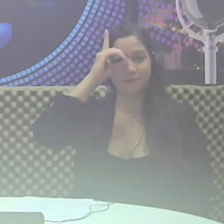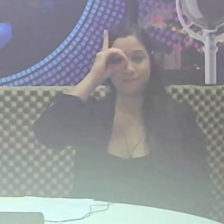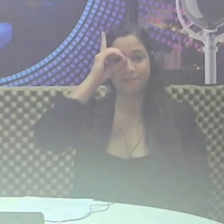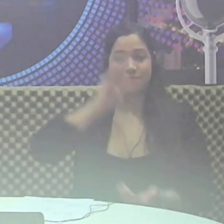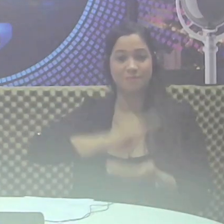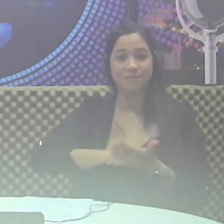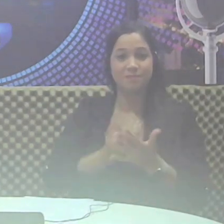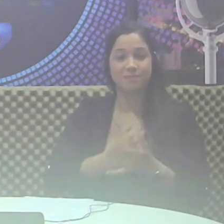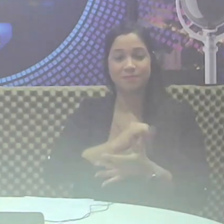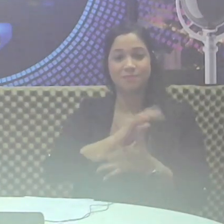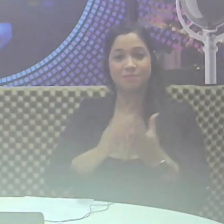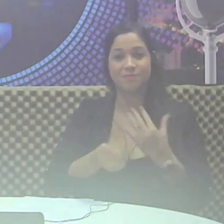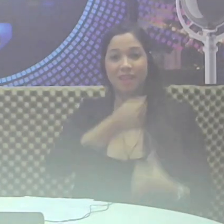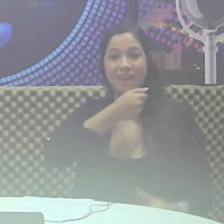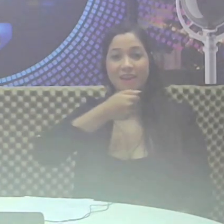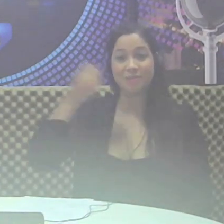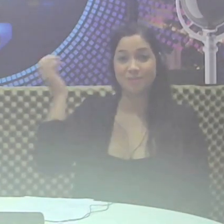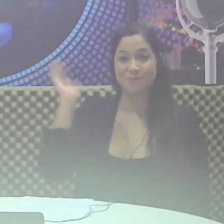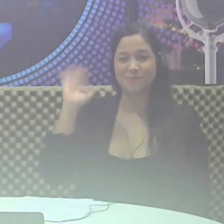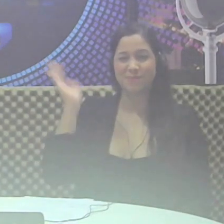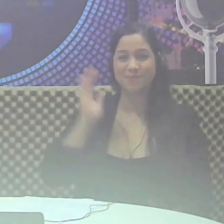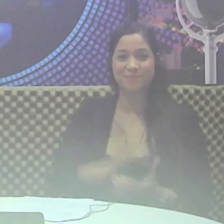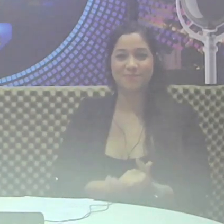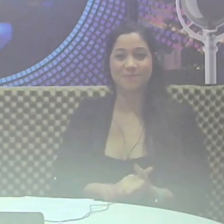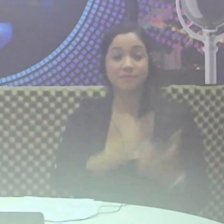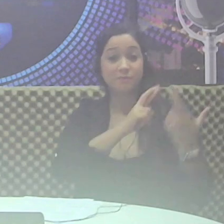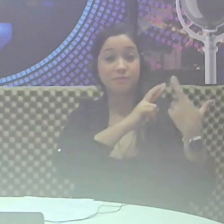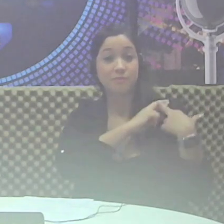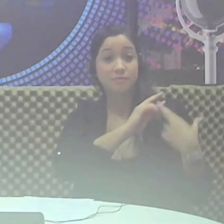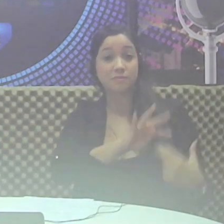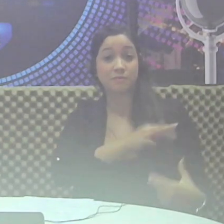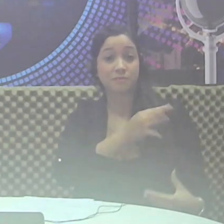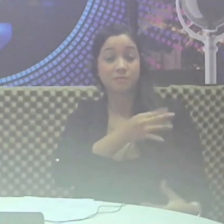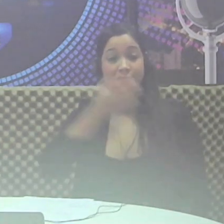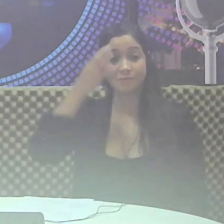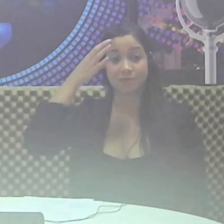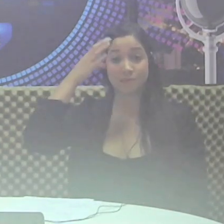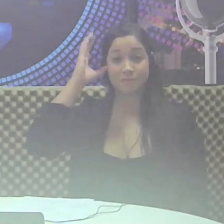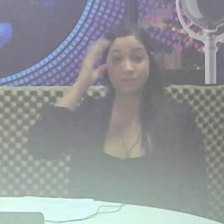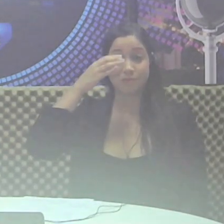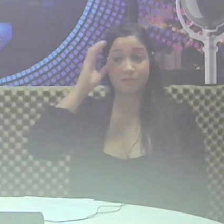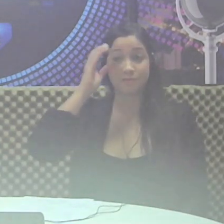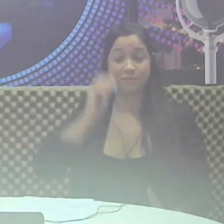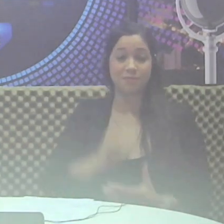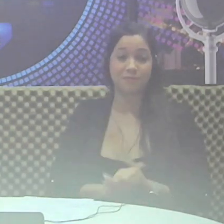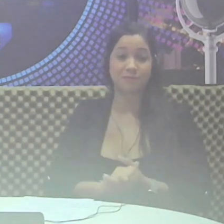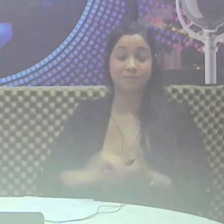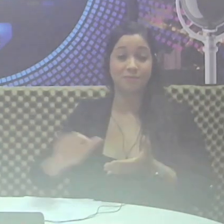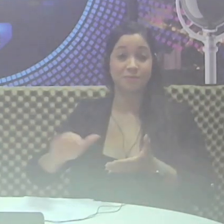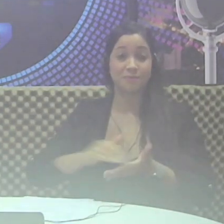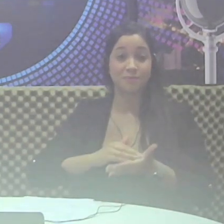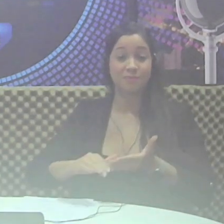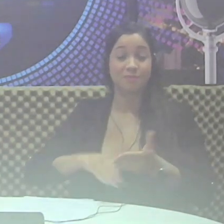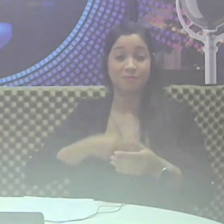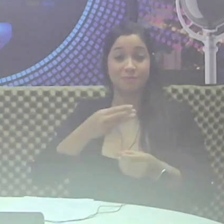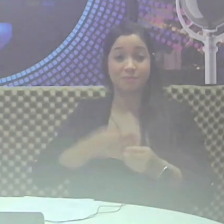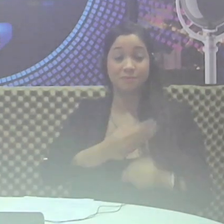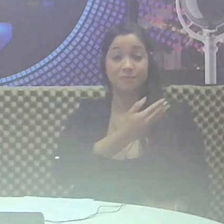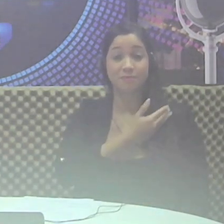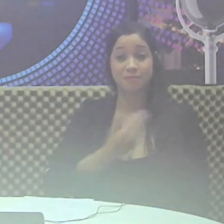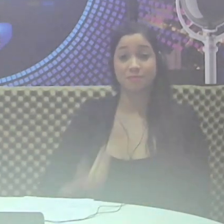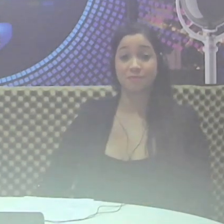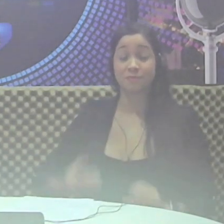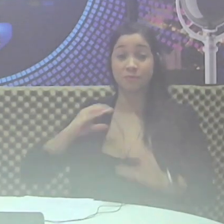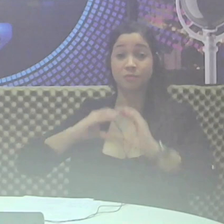Aires. Tradução em Libras, Amanda Valentim. Responsável técnico, Cristiano Silva. Secretário Municipal